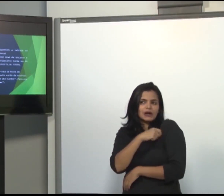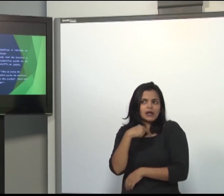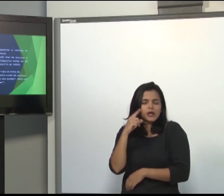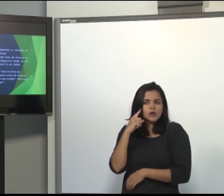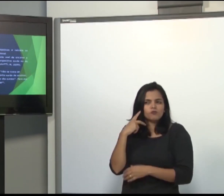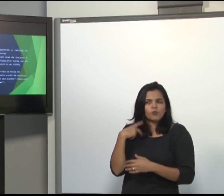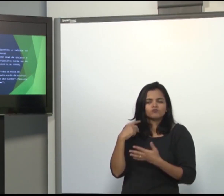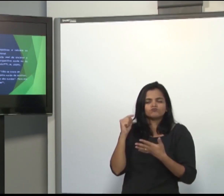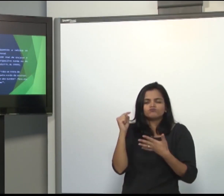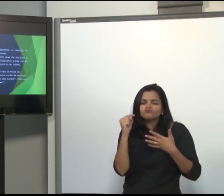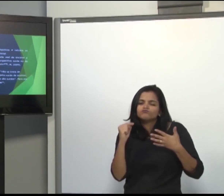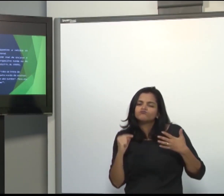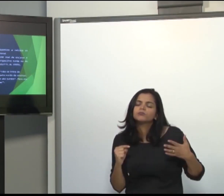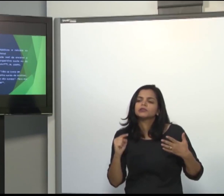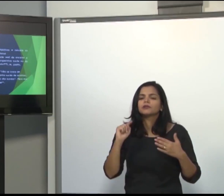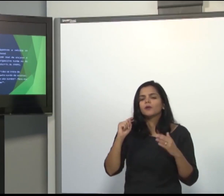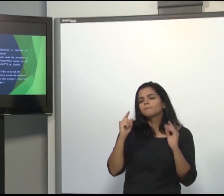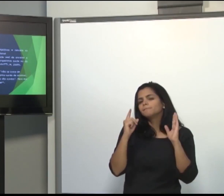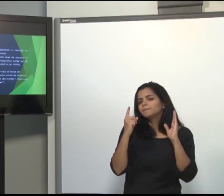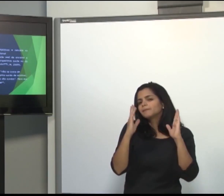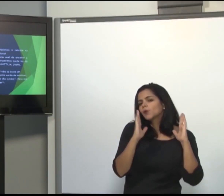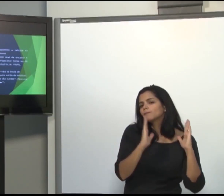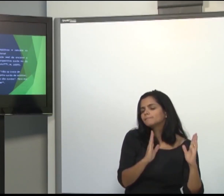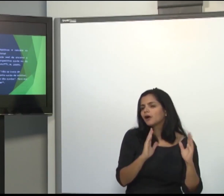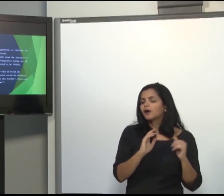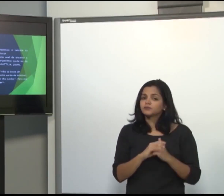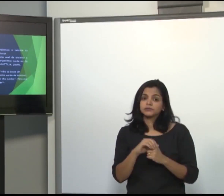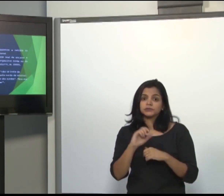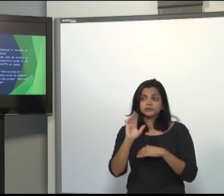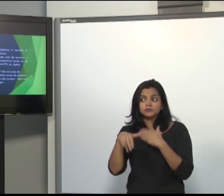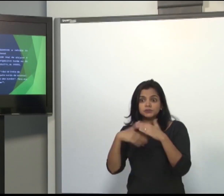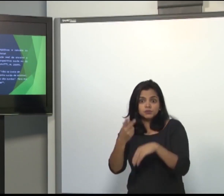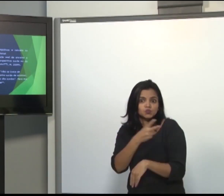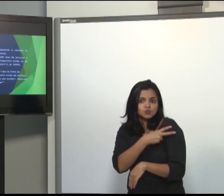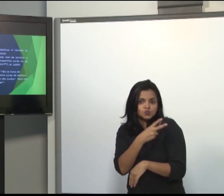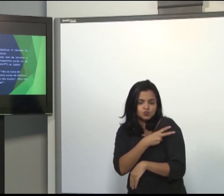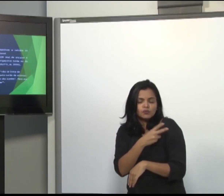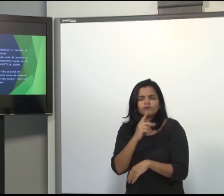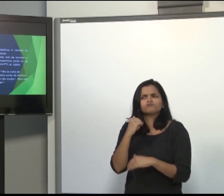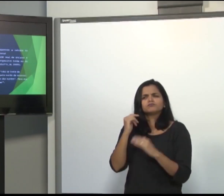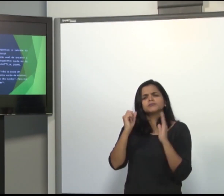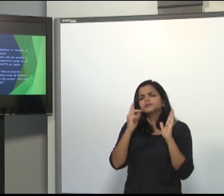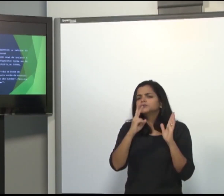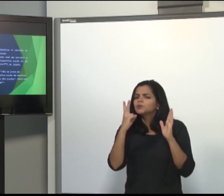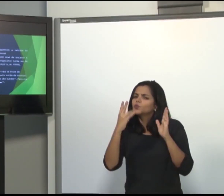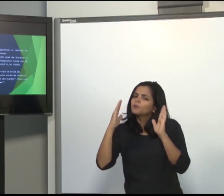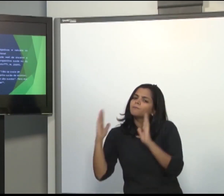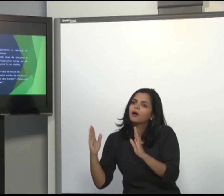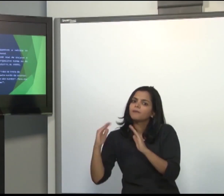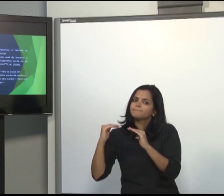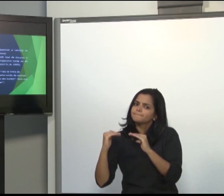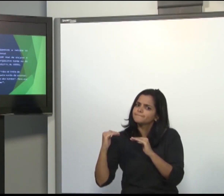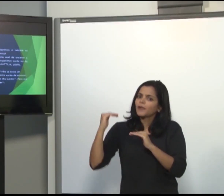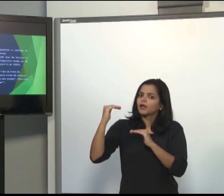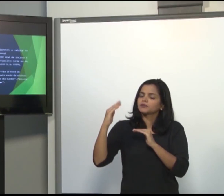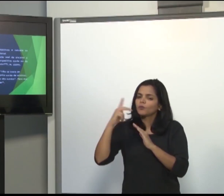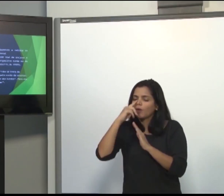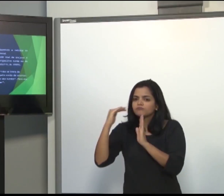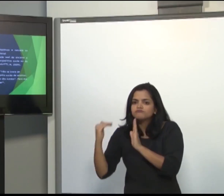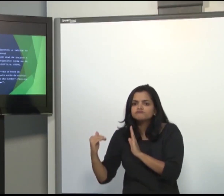então eu tenho que me ater a esse aluno, às suas especificidades. No segundo ano, eu tenho que também me